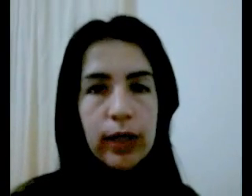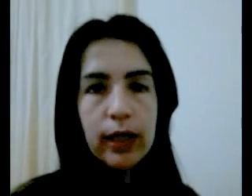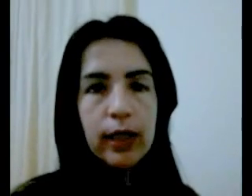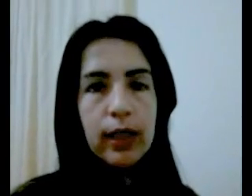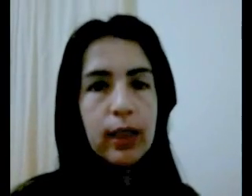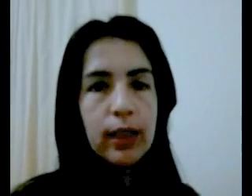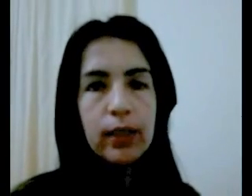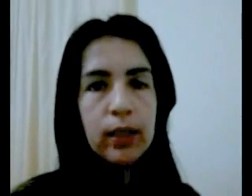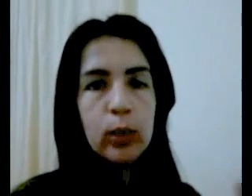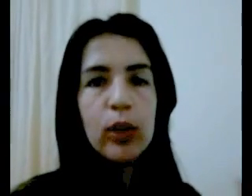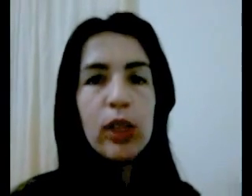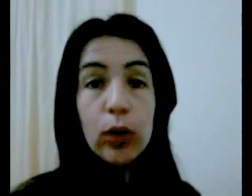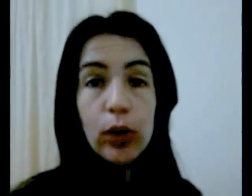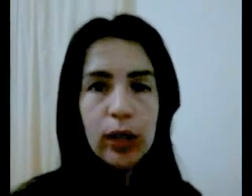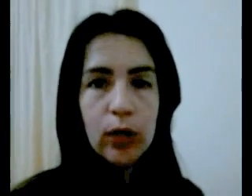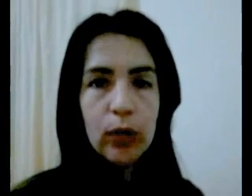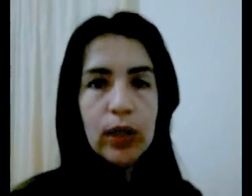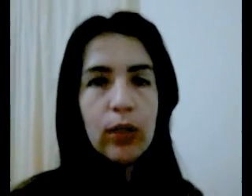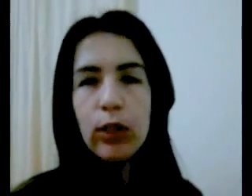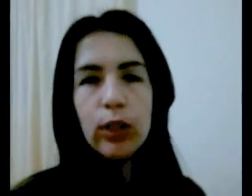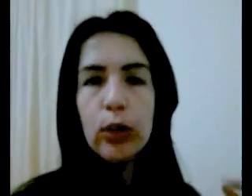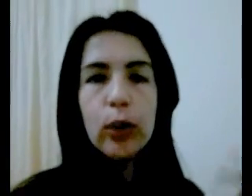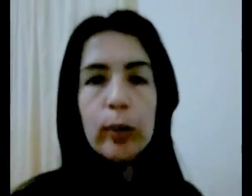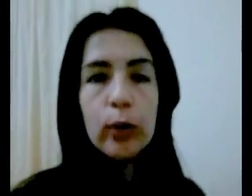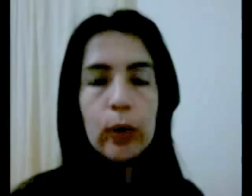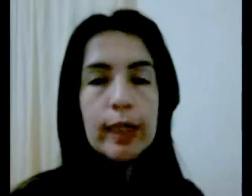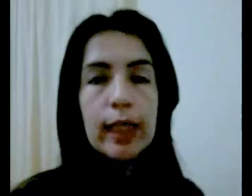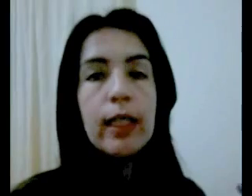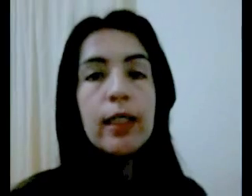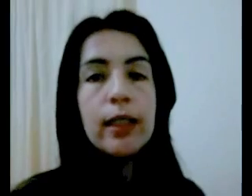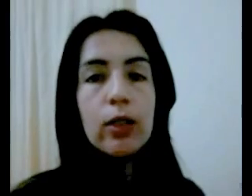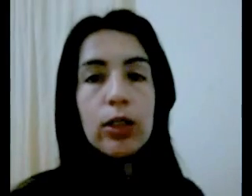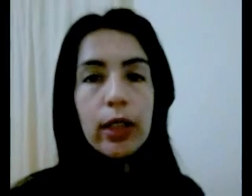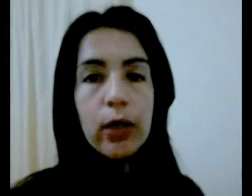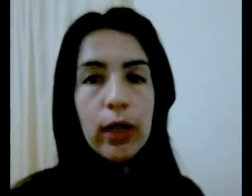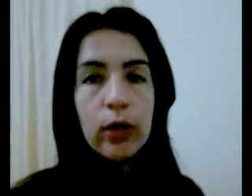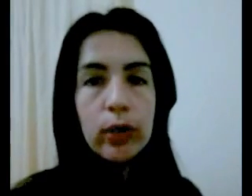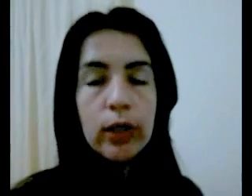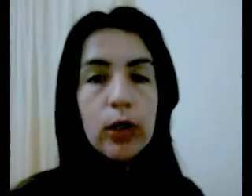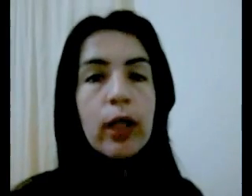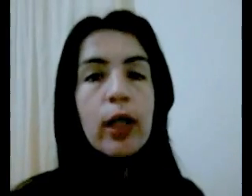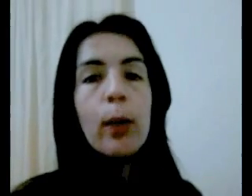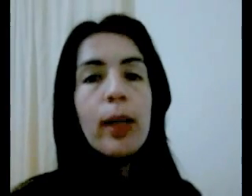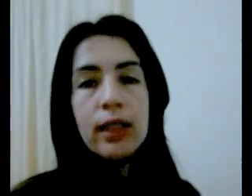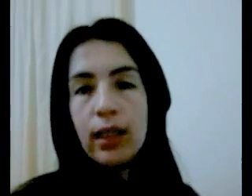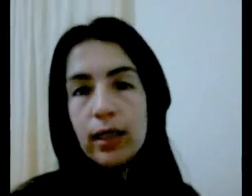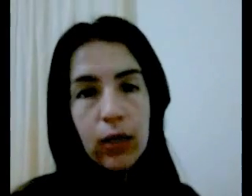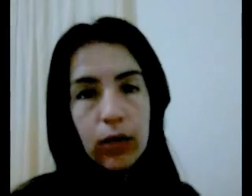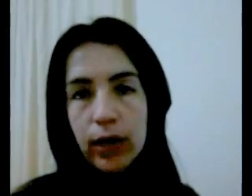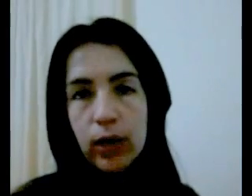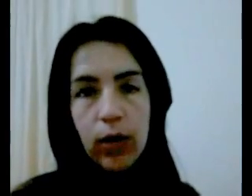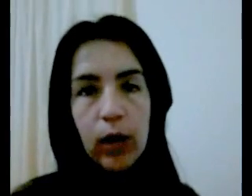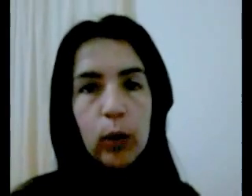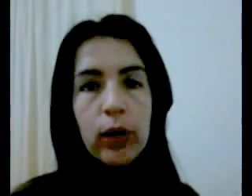coisas assim que misturei todos os assuntos, né? Falava de cachorro, um monte de coisa. Então eu tirei do ar o vídeo, mas quem quiser ver é só falar